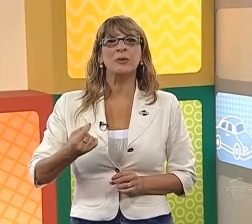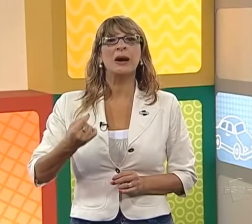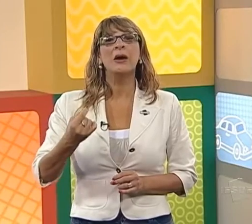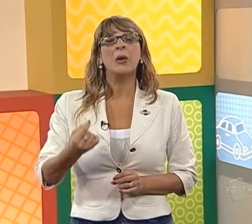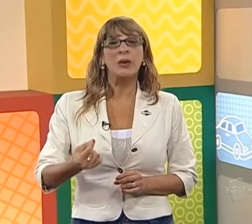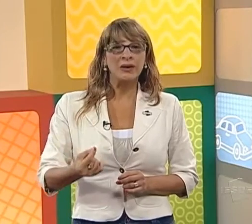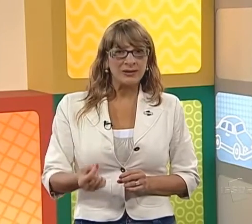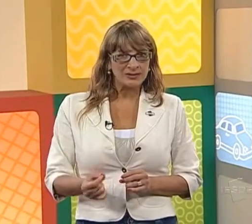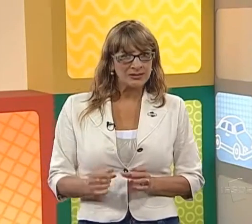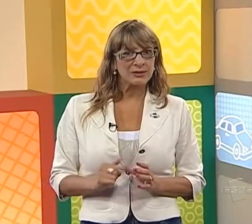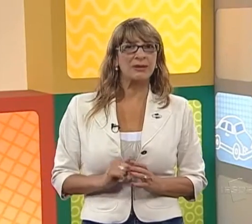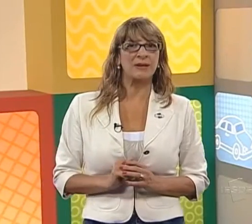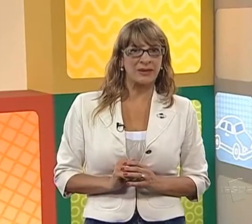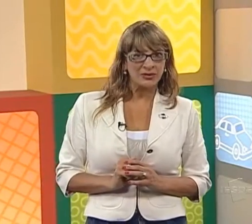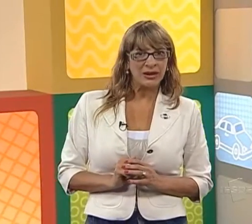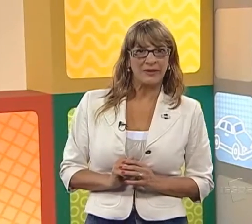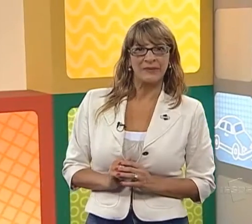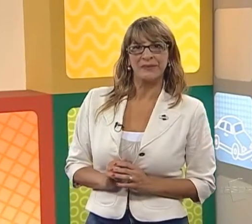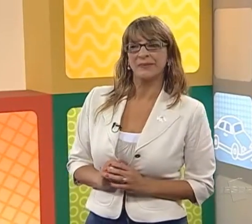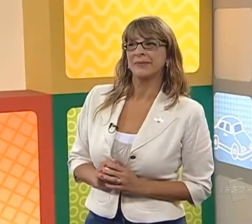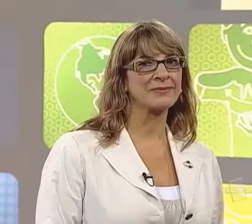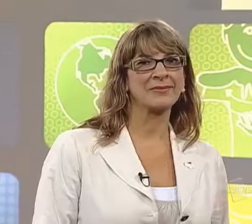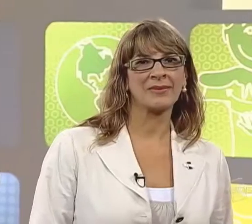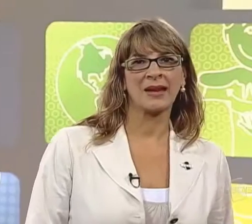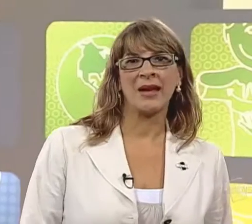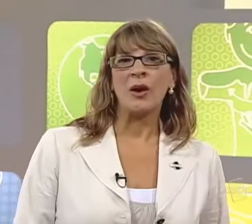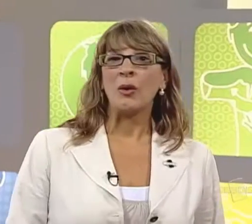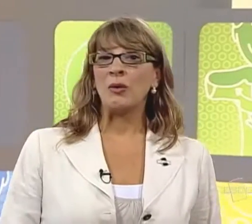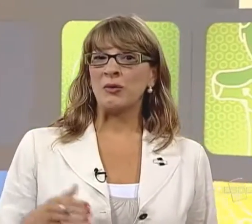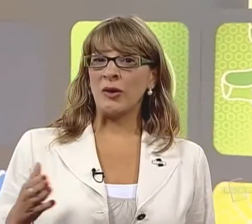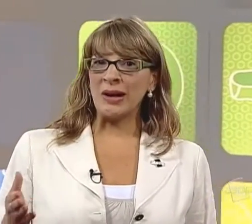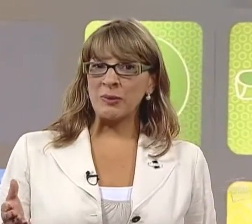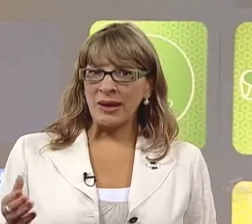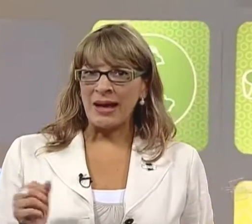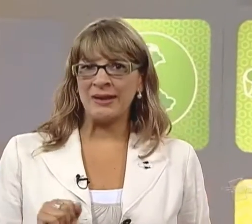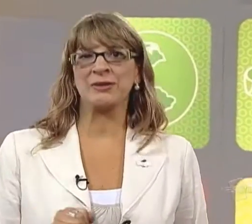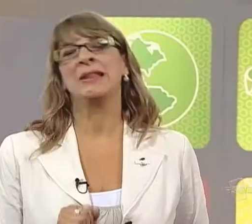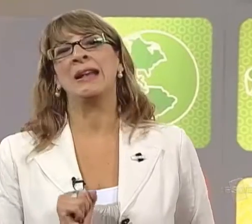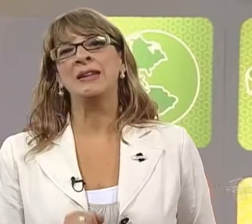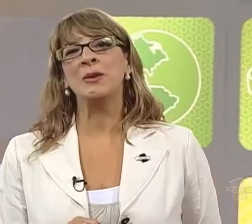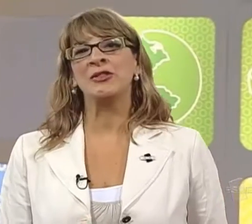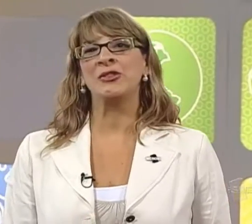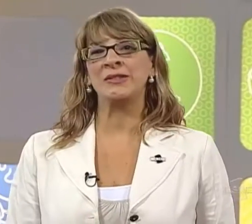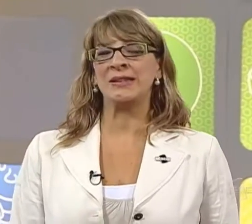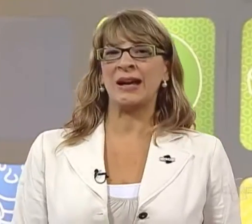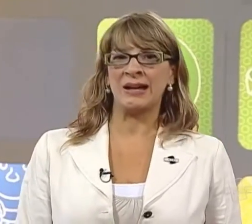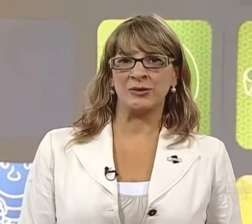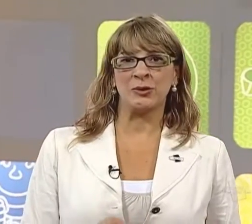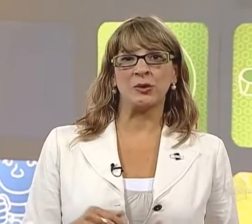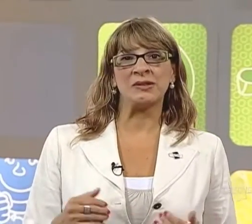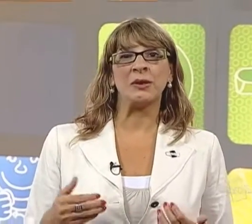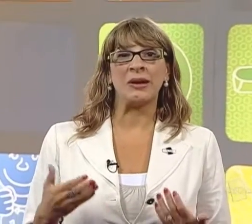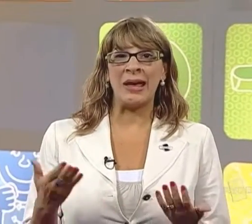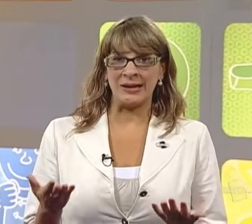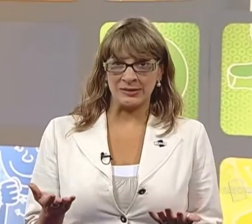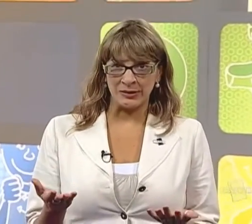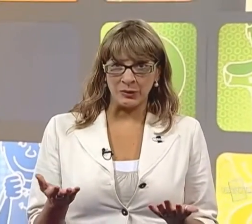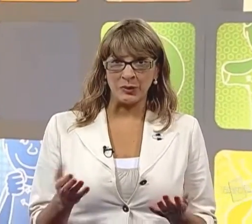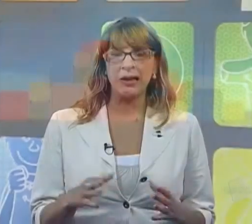sua organização gramatical. O vocabulário da língua de sinais, ou o seu léxico,